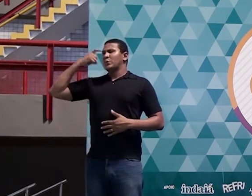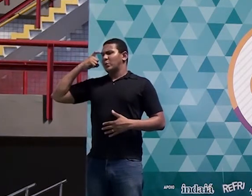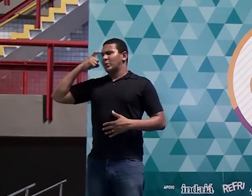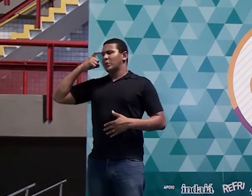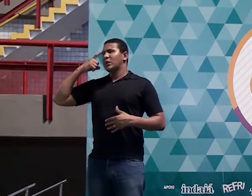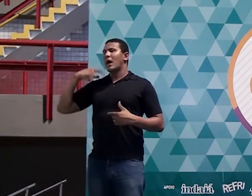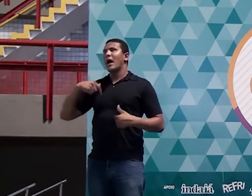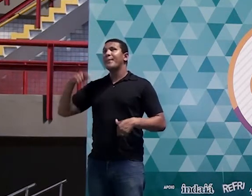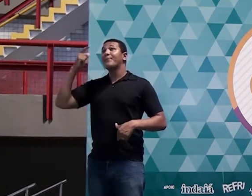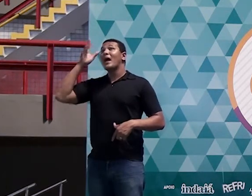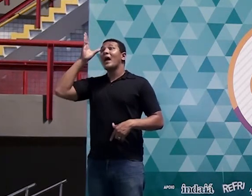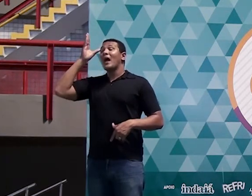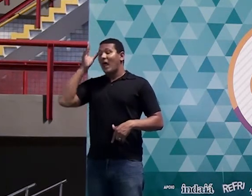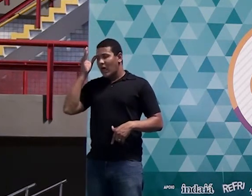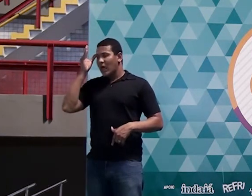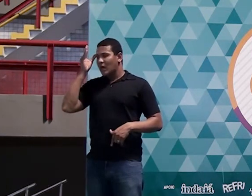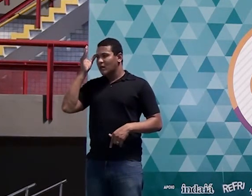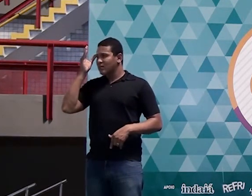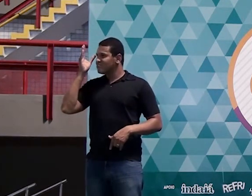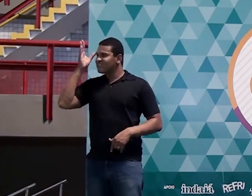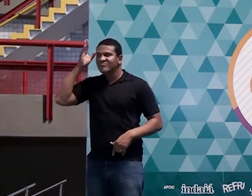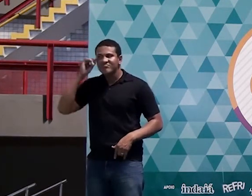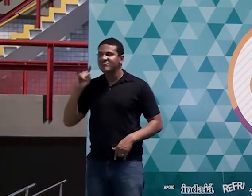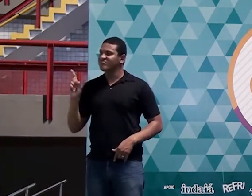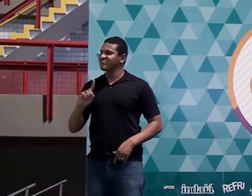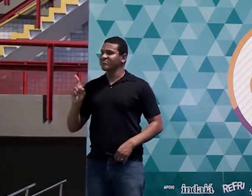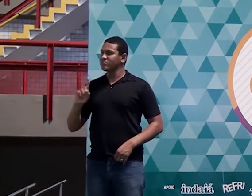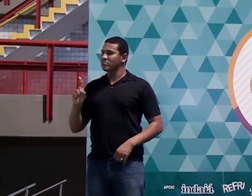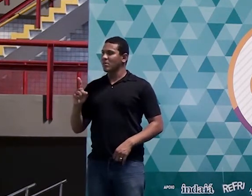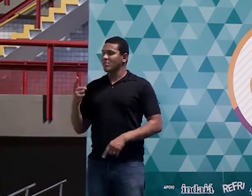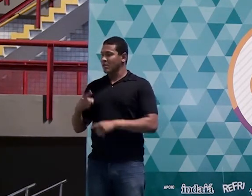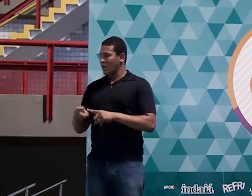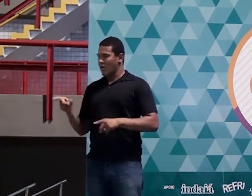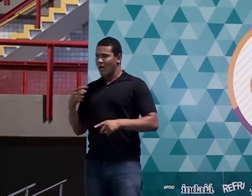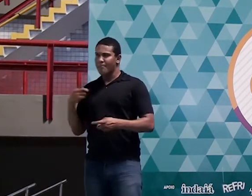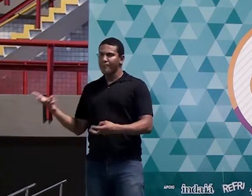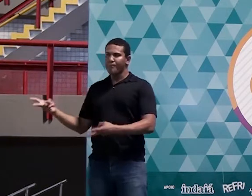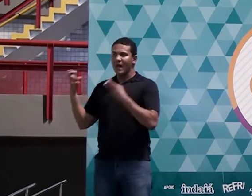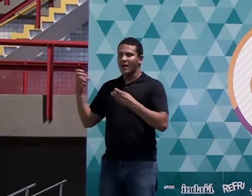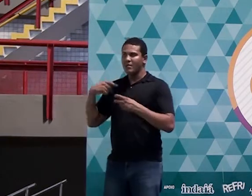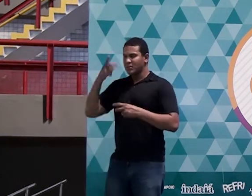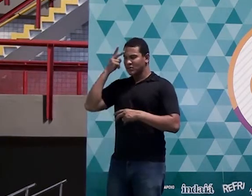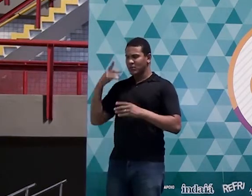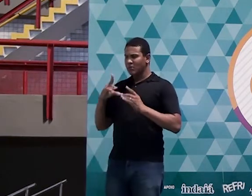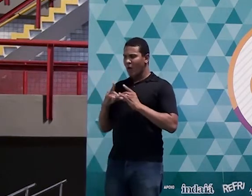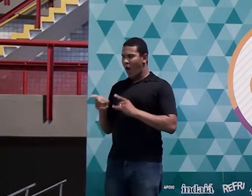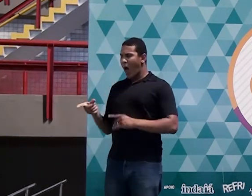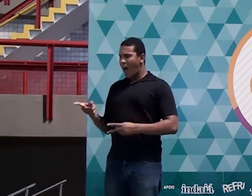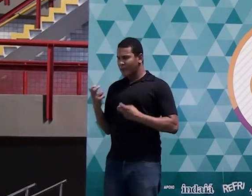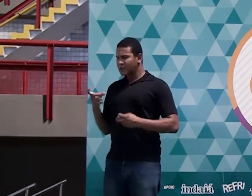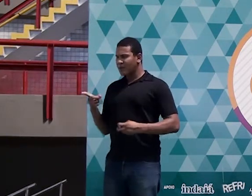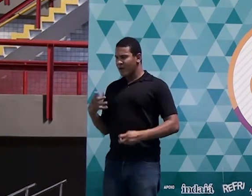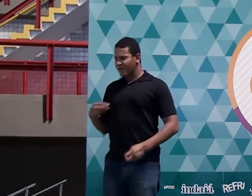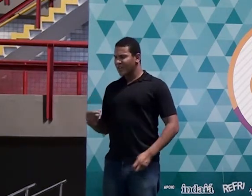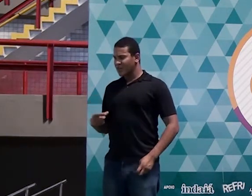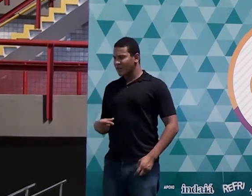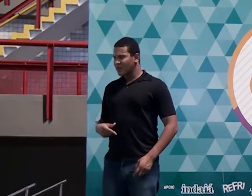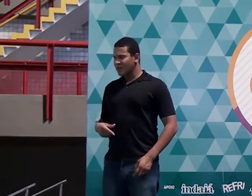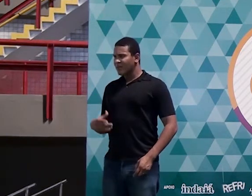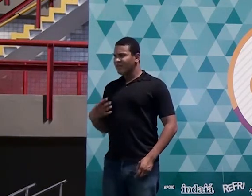mesmo. Porque simplesmente o seu feudal se tocou que eles estavam fazendo filhos e fez o quê?